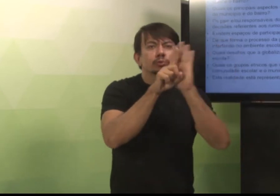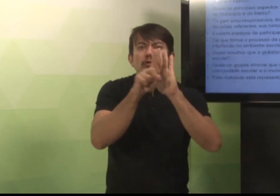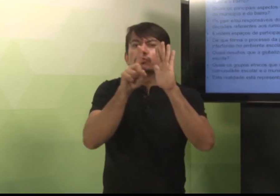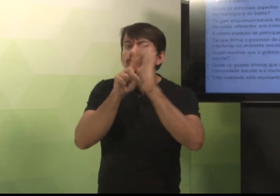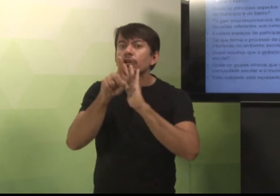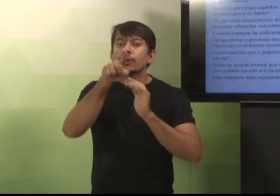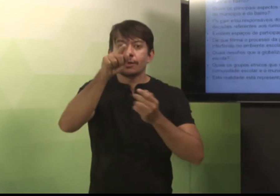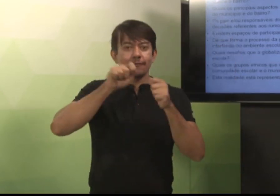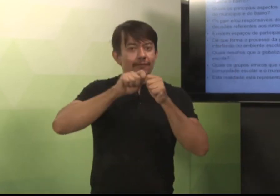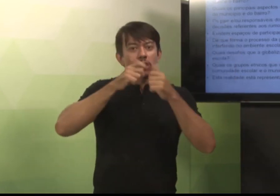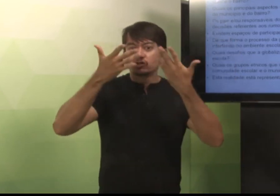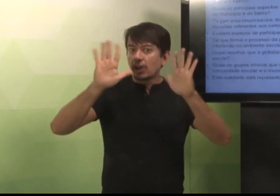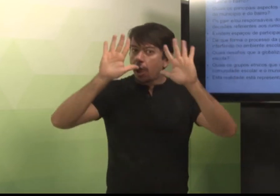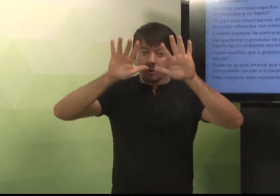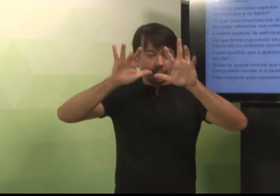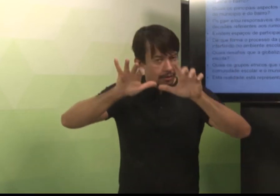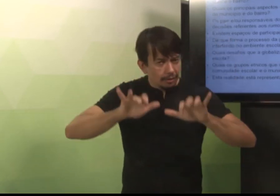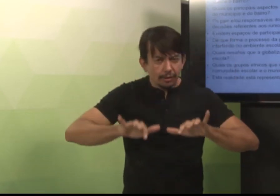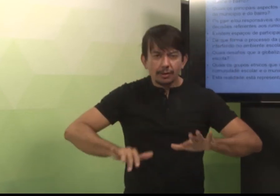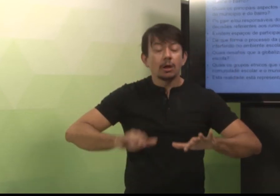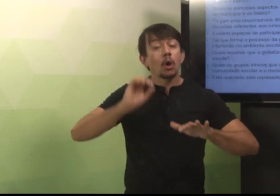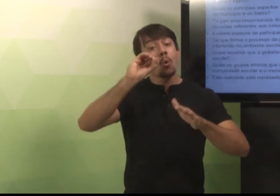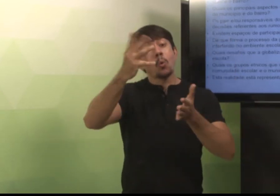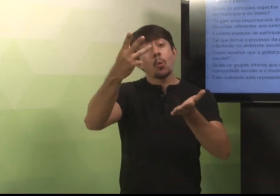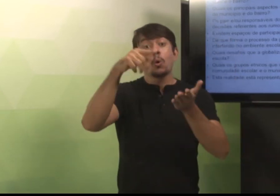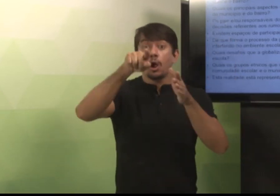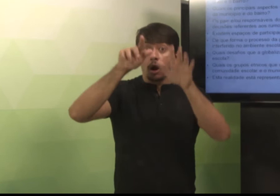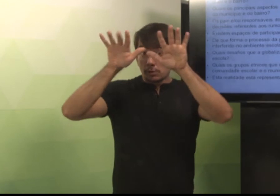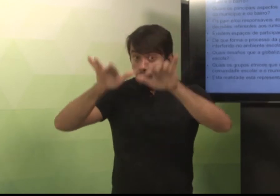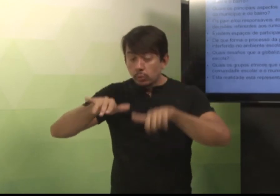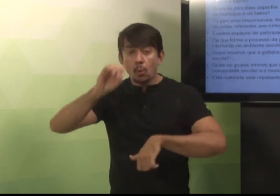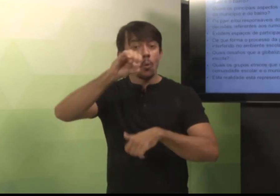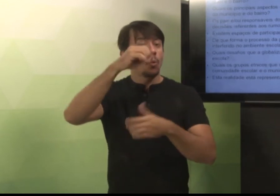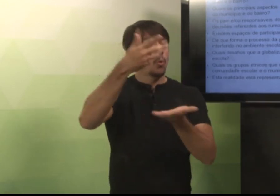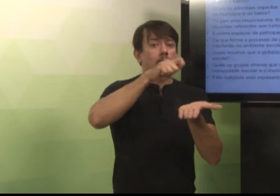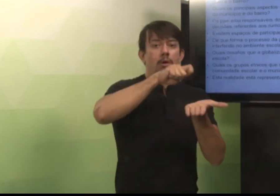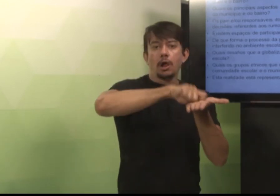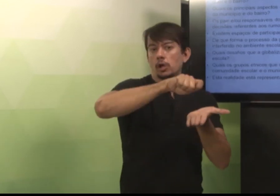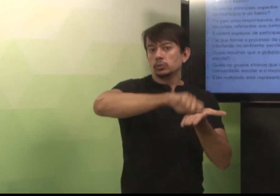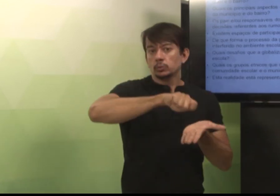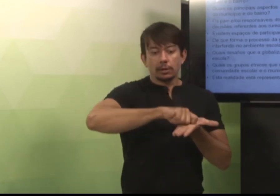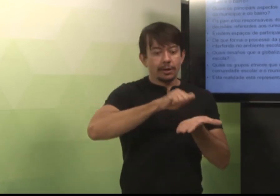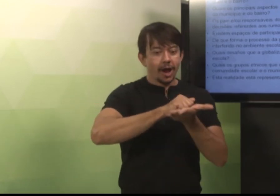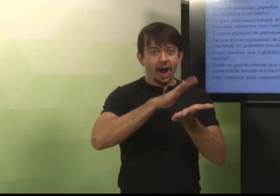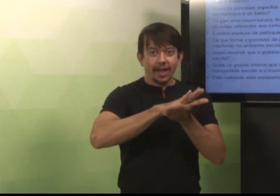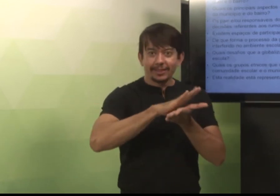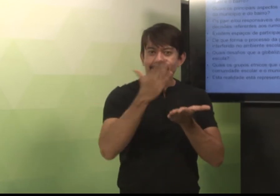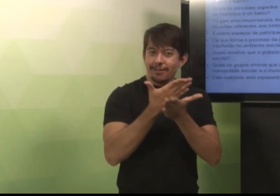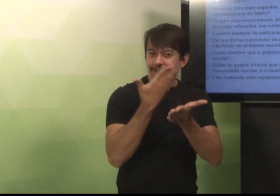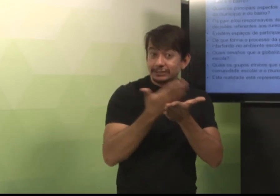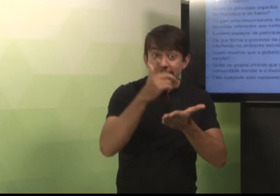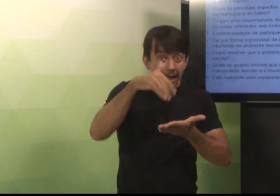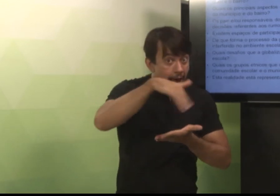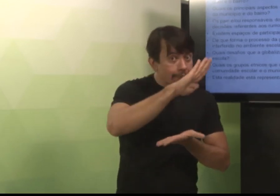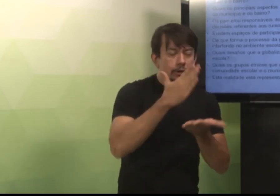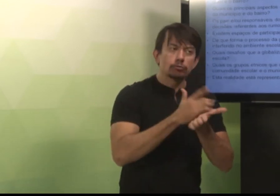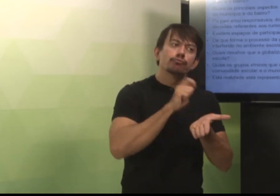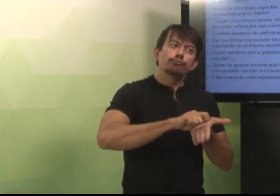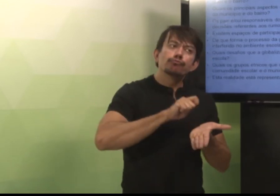aos alunos. Isso você vai colocar tudo no seu relatório. Anote tudo, faça anotações.